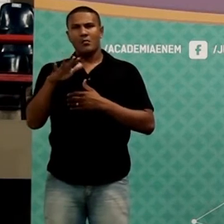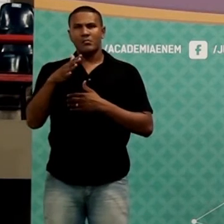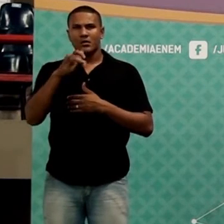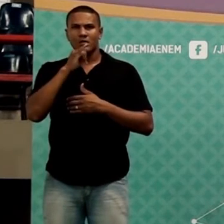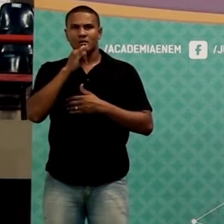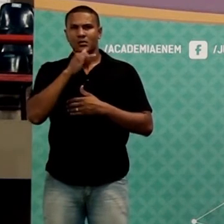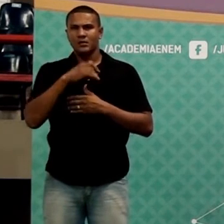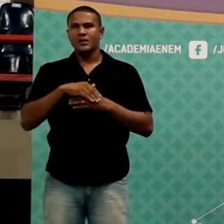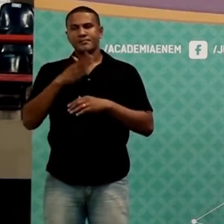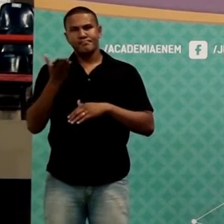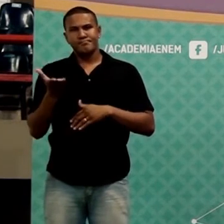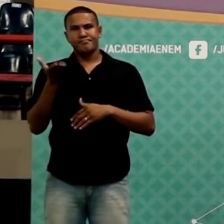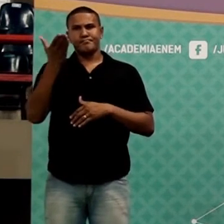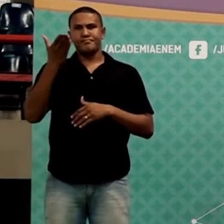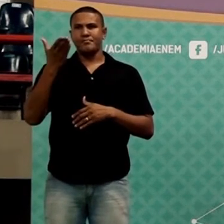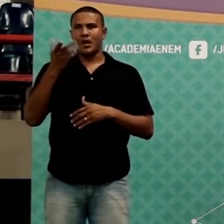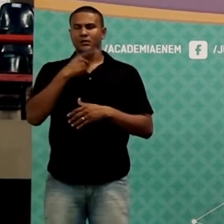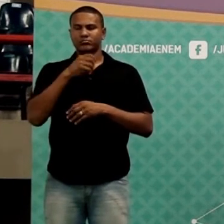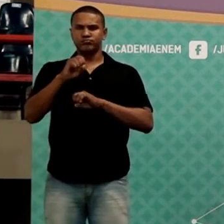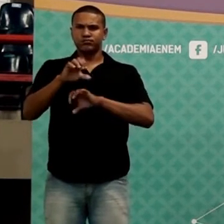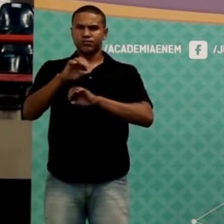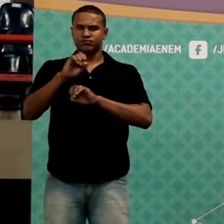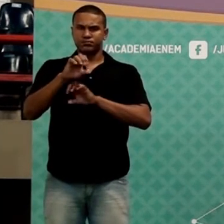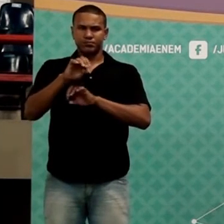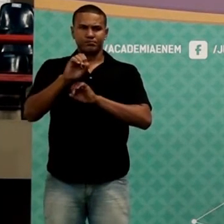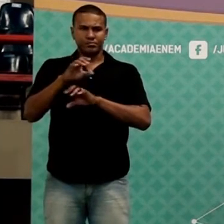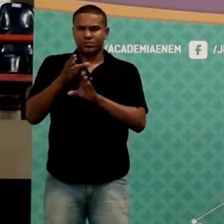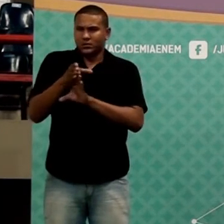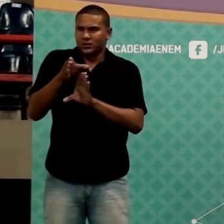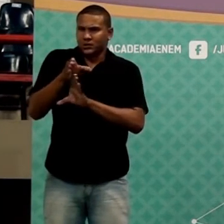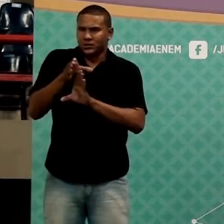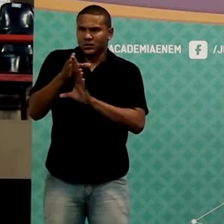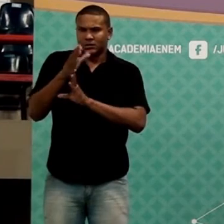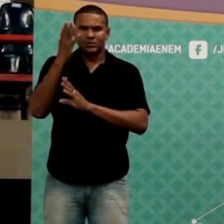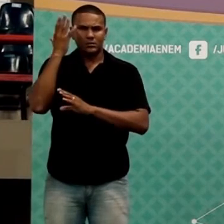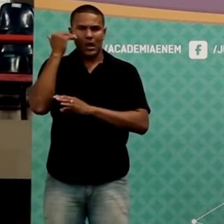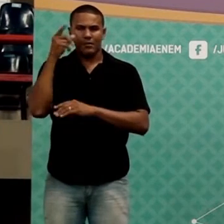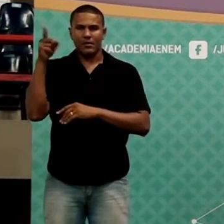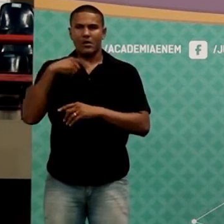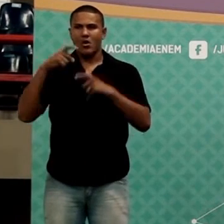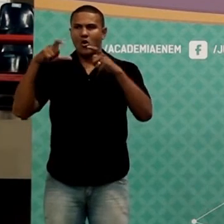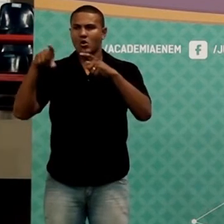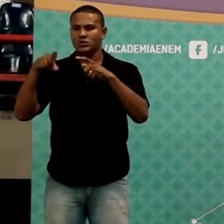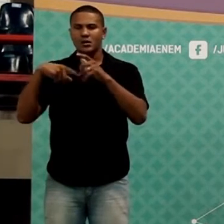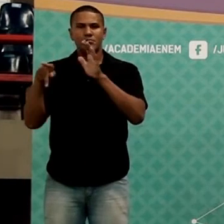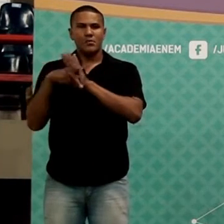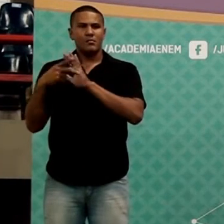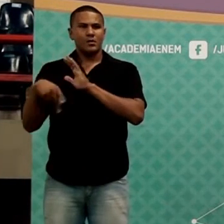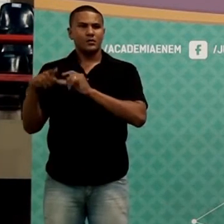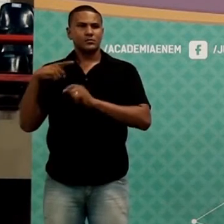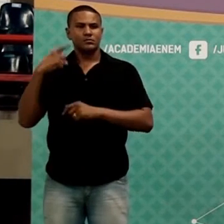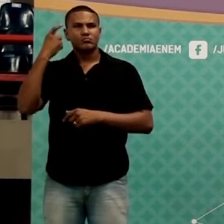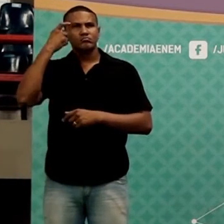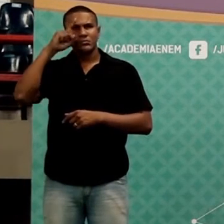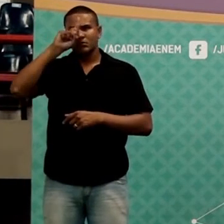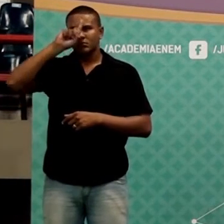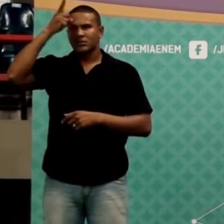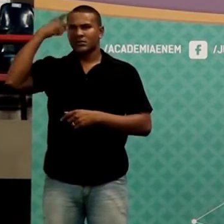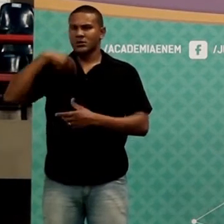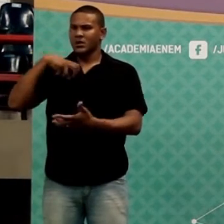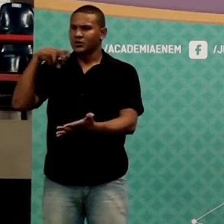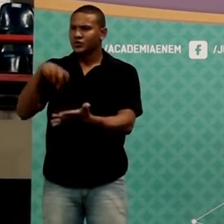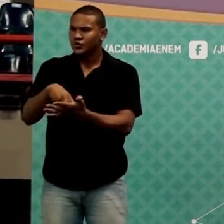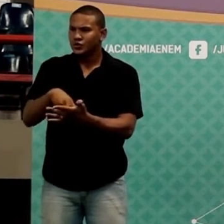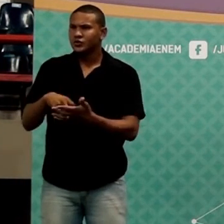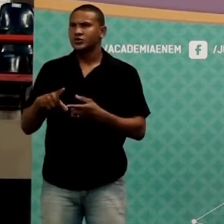doutrinado? Mais, muito mais. E ele era de um mosteiro que utilizava de ideia de castigo